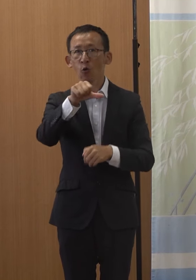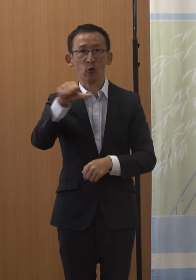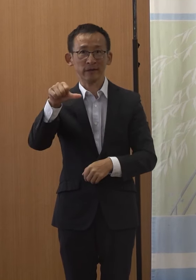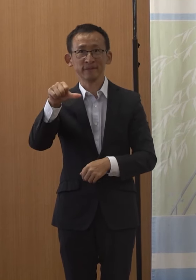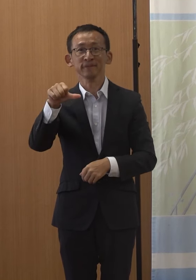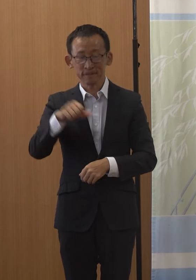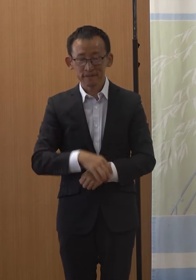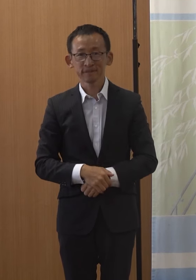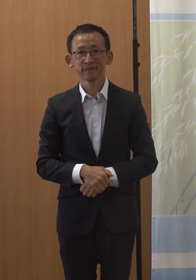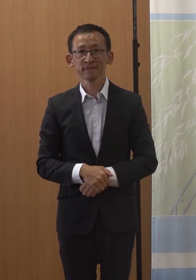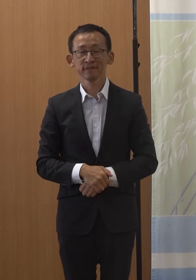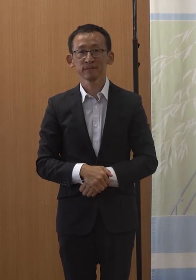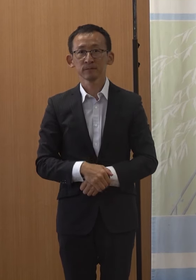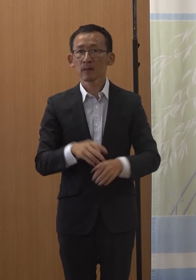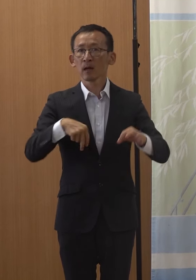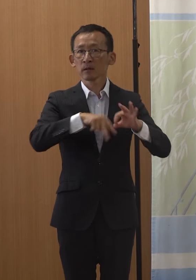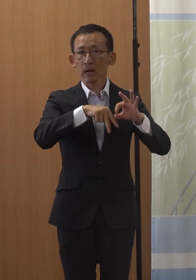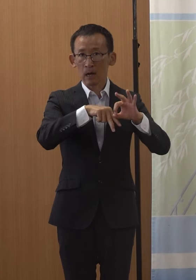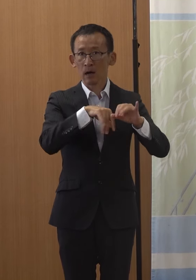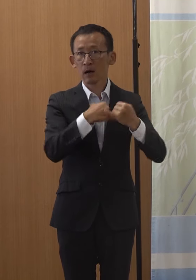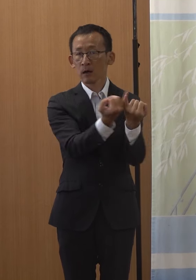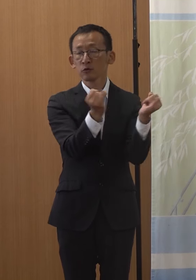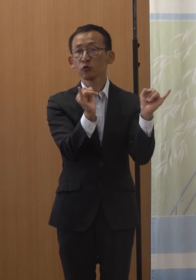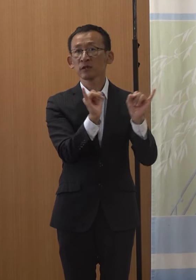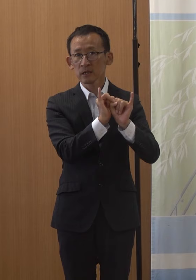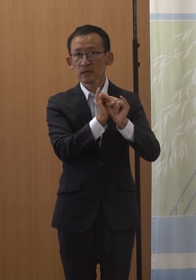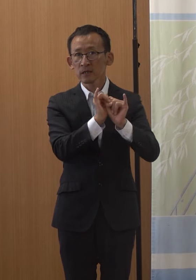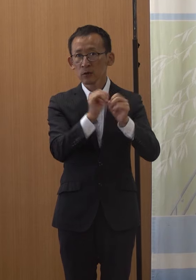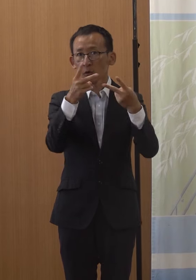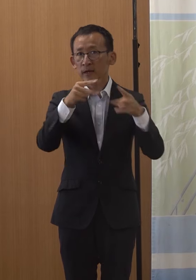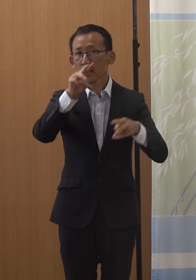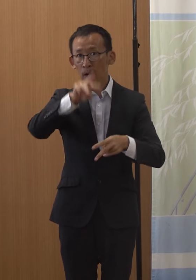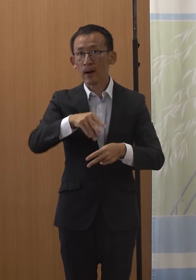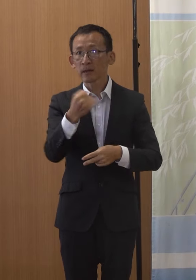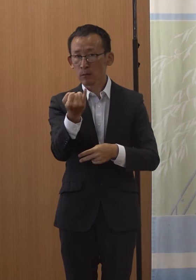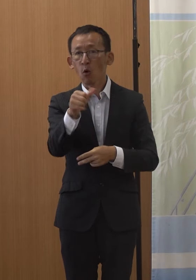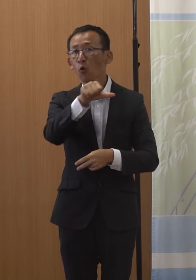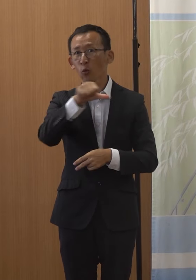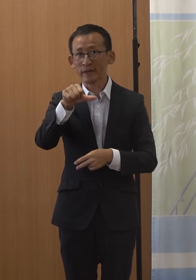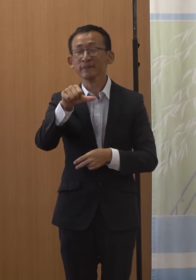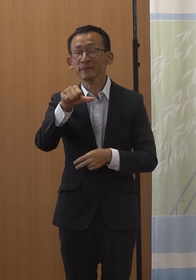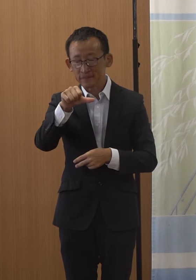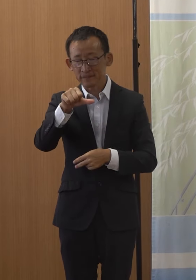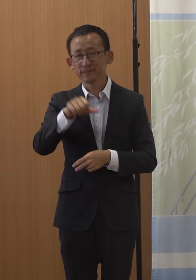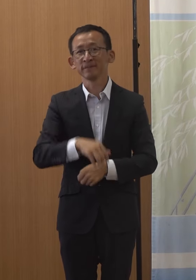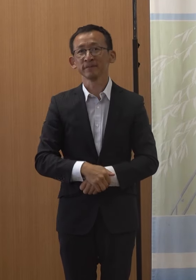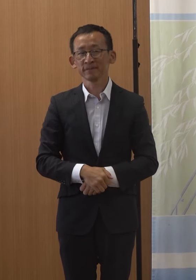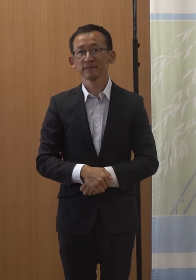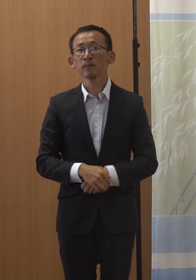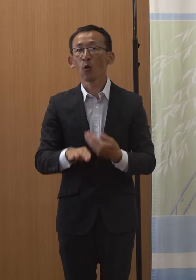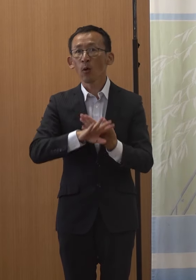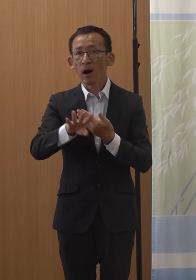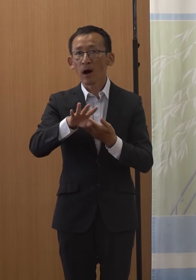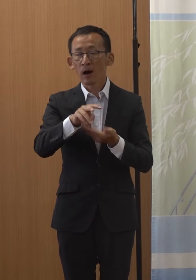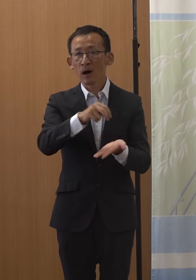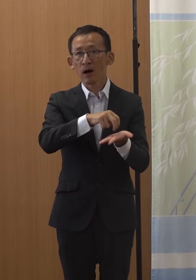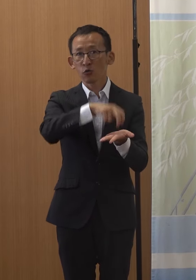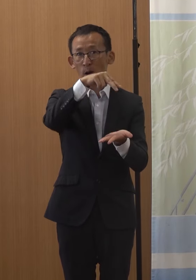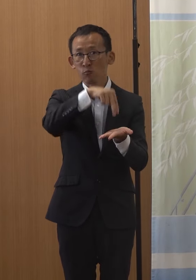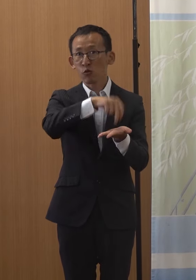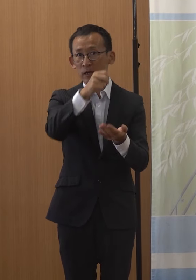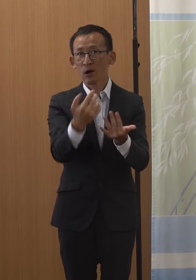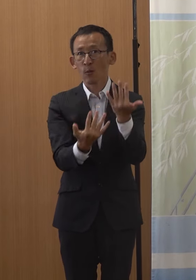成績、サッカー女子なでしこジャパンの北川ひかる選手も5位という成績でした。またトランポリン女子の森